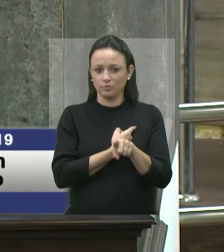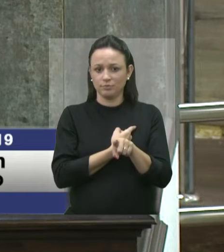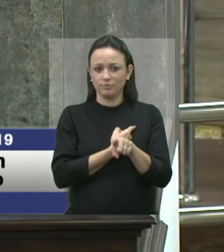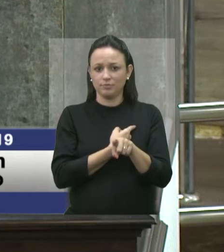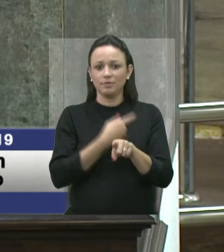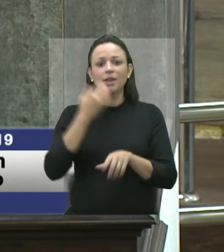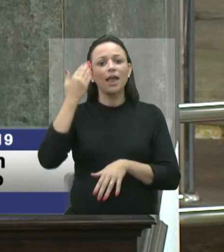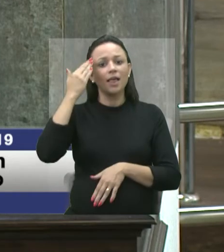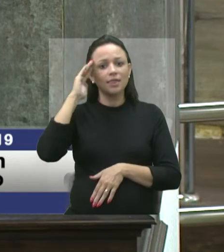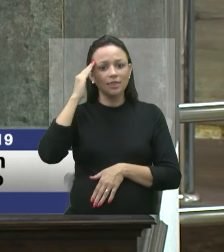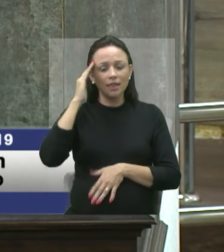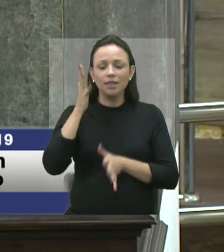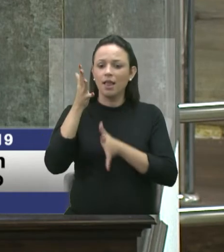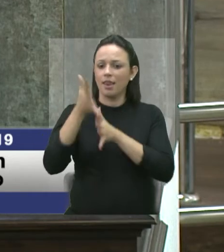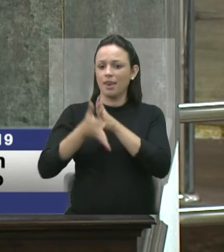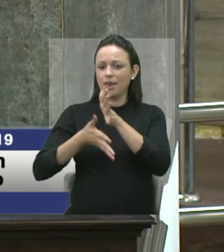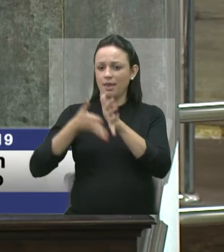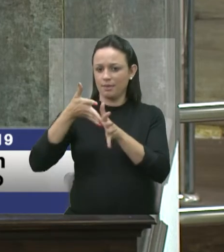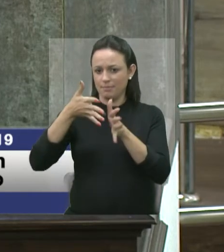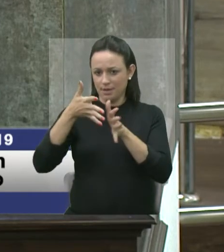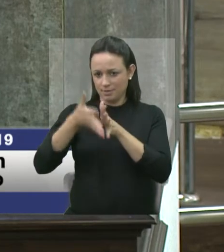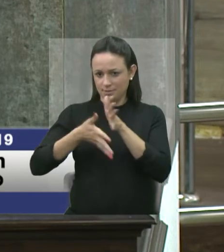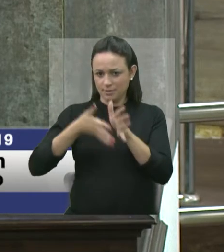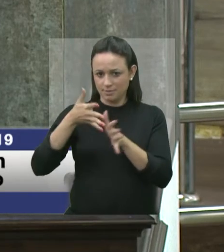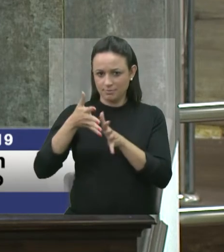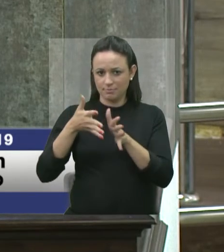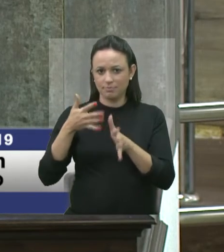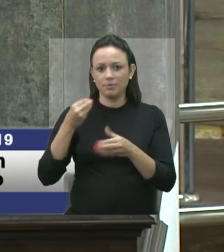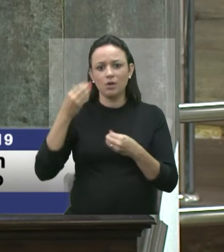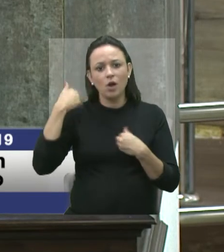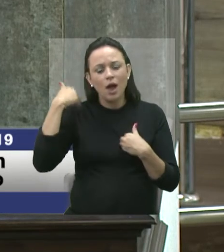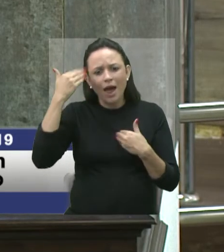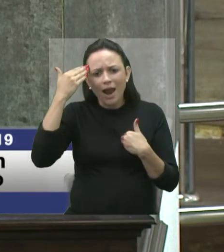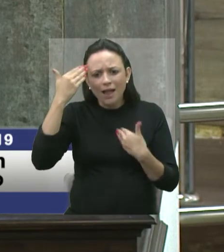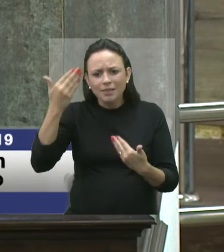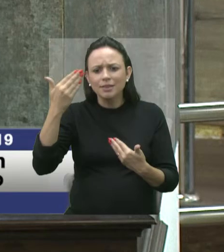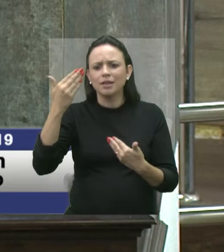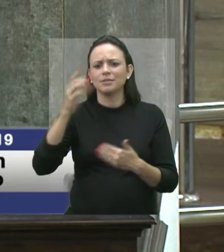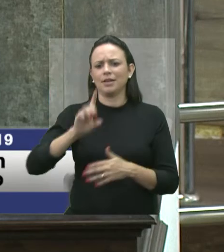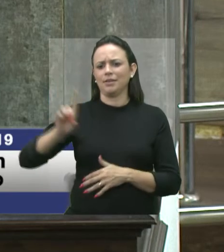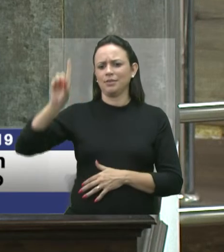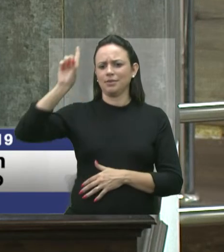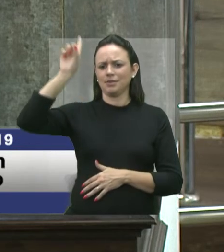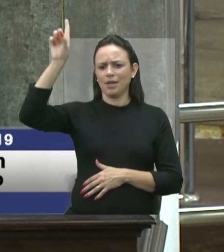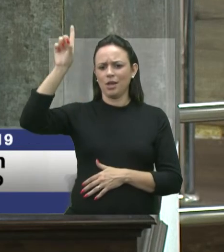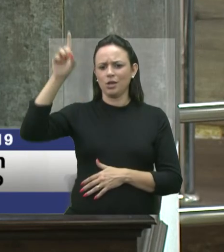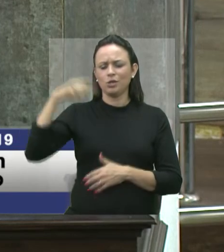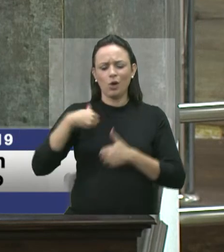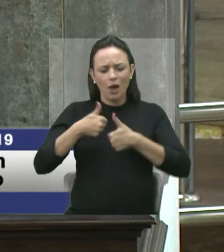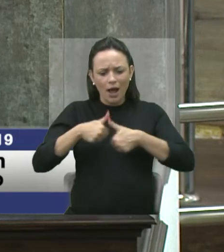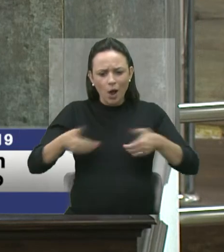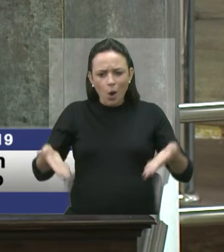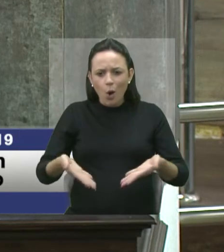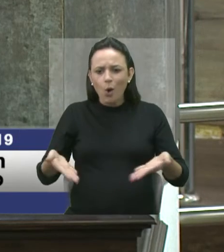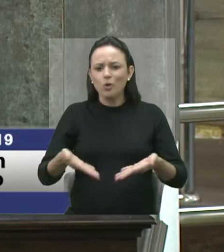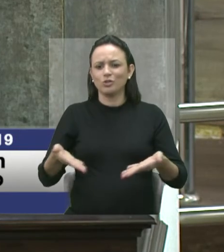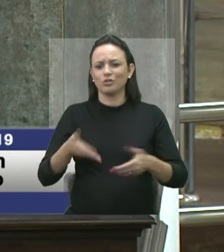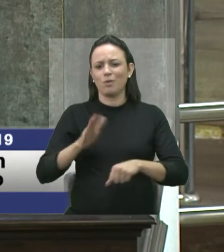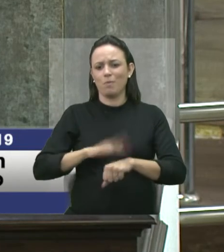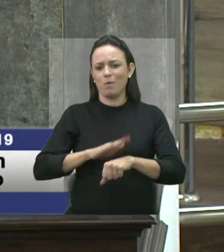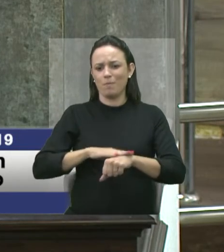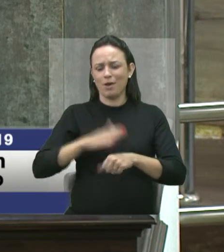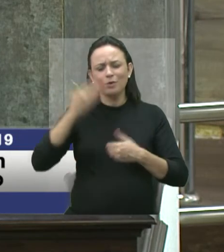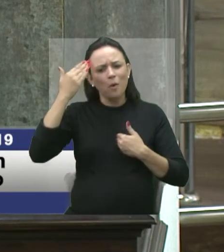através de sinais. Eu agradeço a Deus por estar nesse momento aqui. E obrigado, senhor presidente,